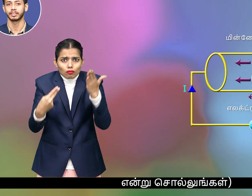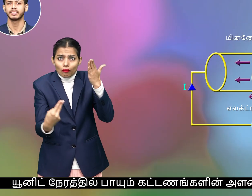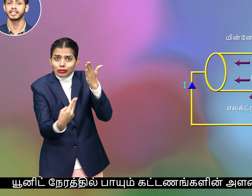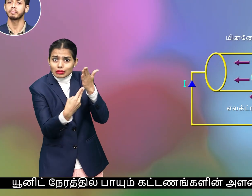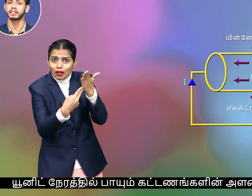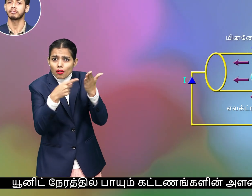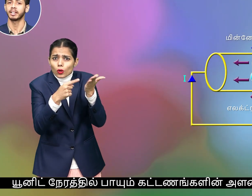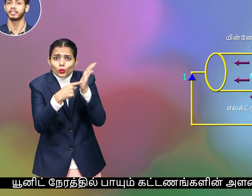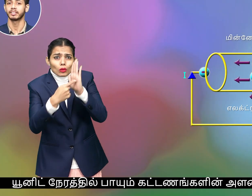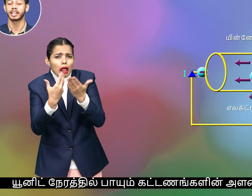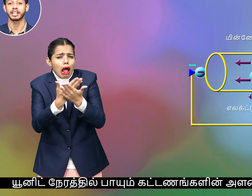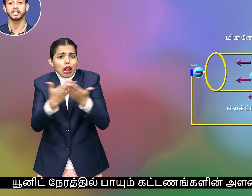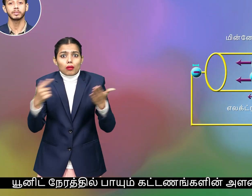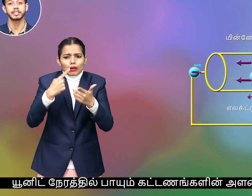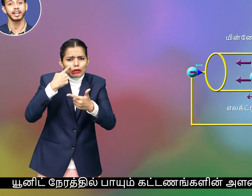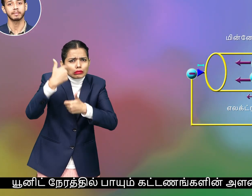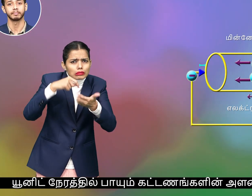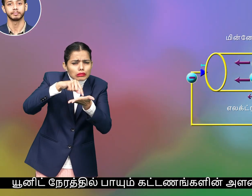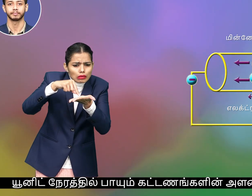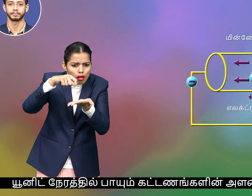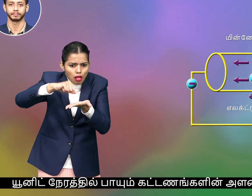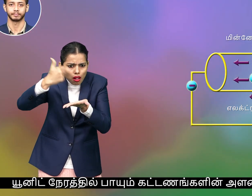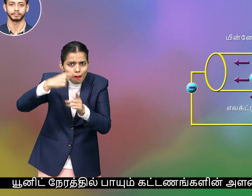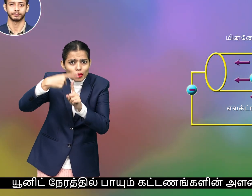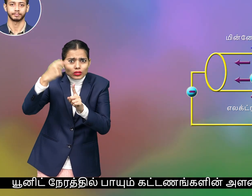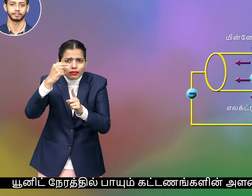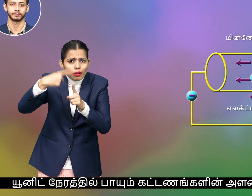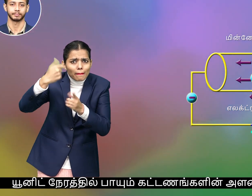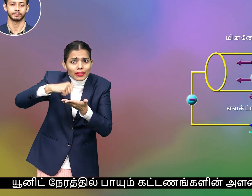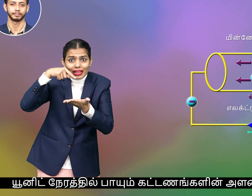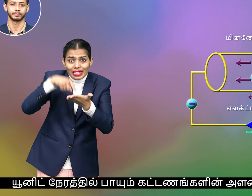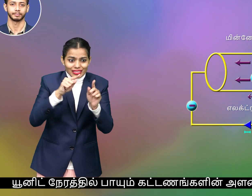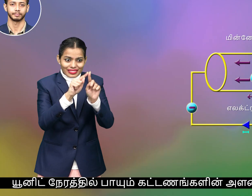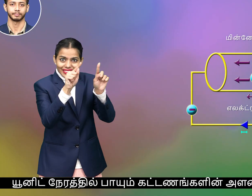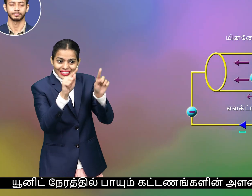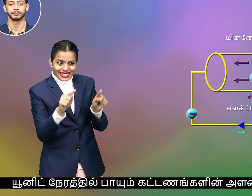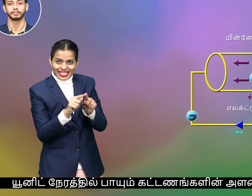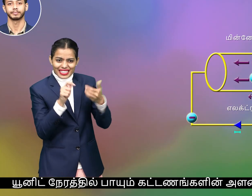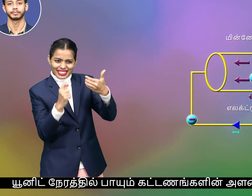சொல்லுங்கள், அலகு நேரத்தில் பாயும் மின்னோட்டங்களின் அளவை குறிக்கிறது.